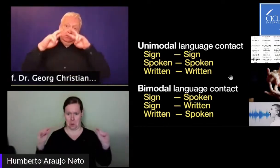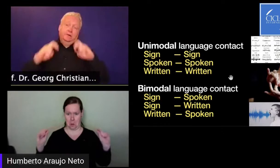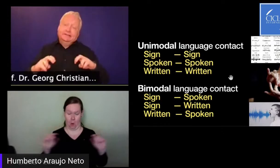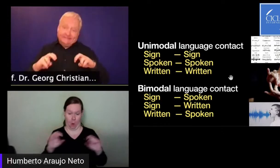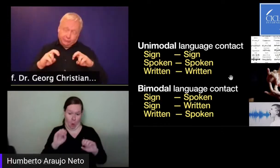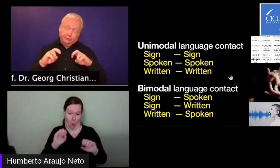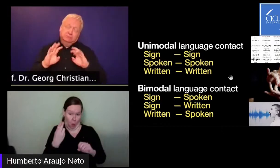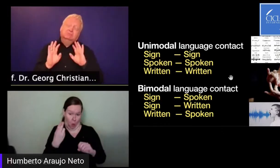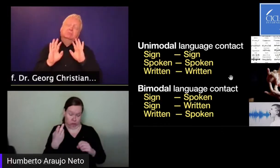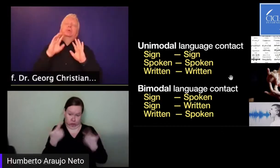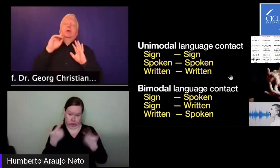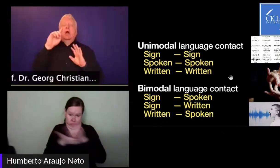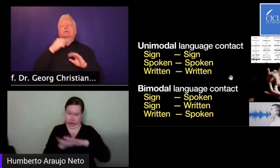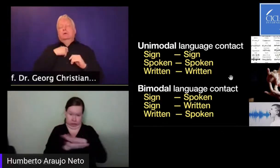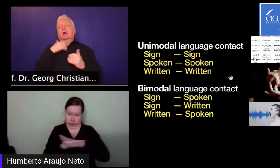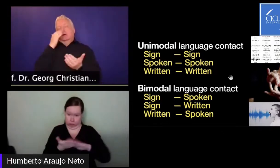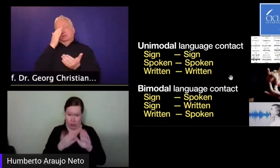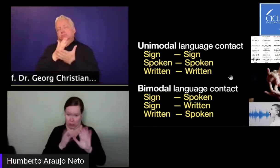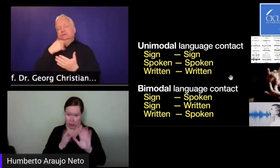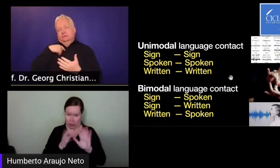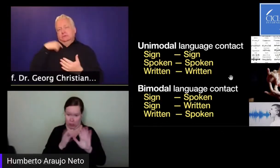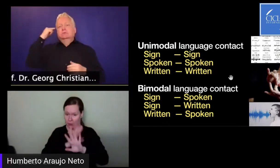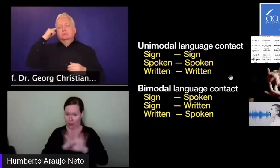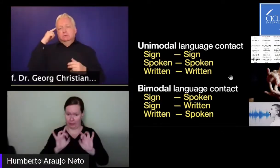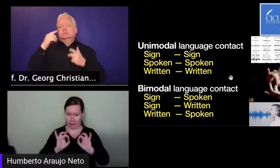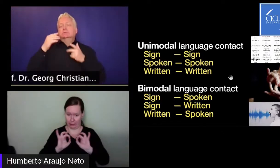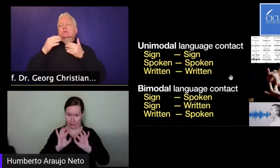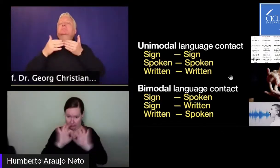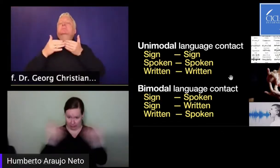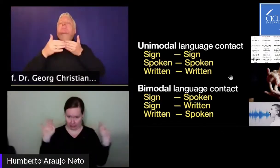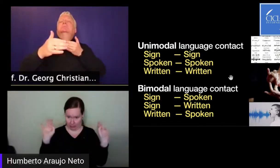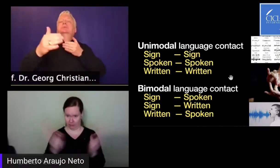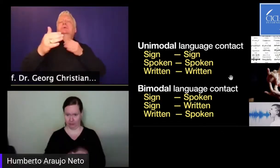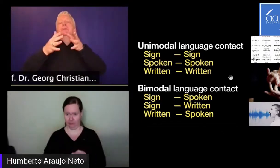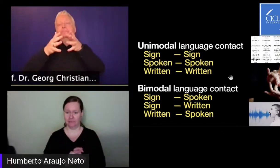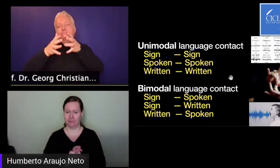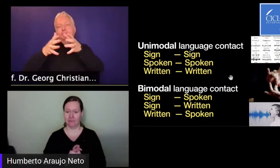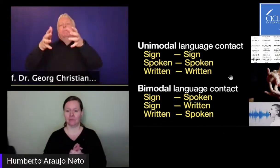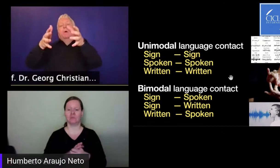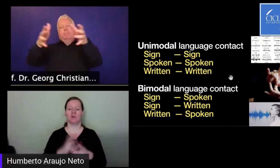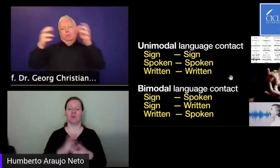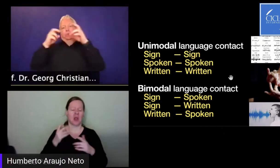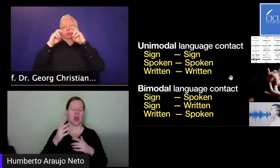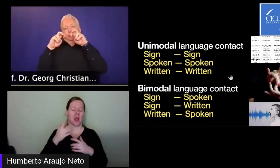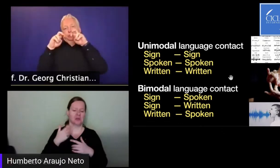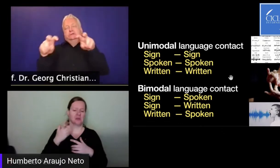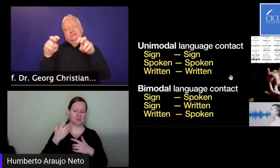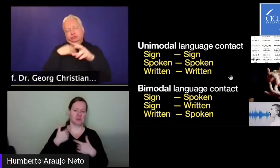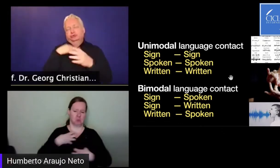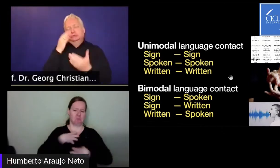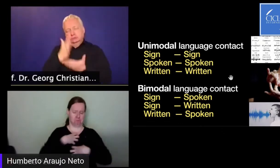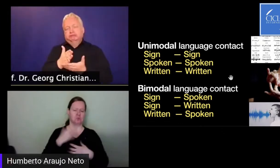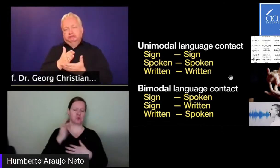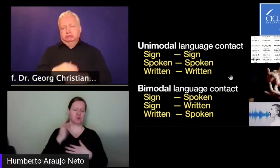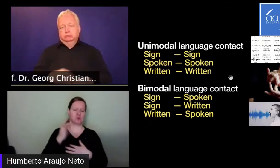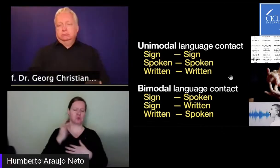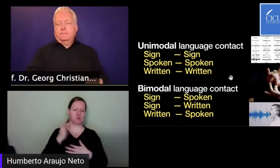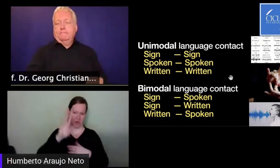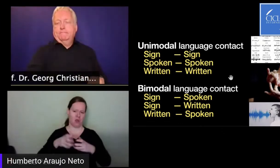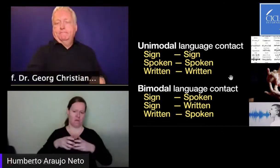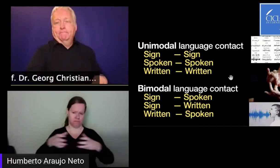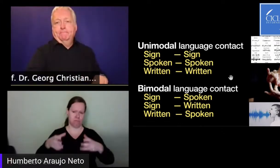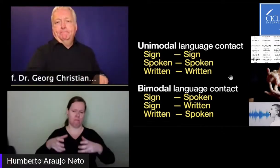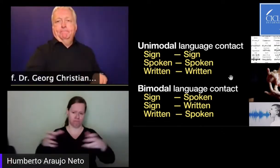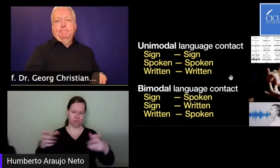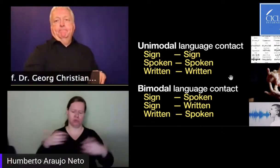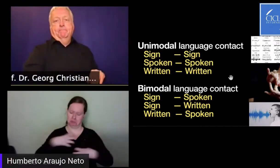quando você considera uma modalidade visoespacial em jogo, ali naqueles cruzamentos, o número de estudos, infelizmente, é bastante